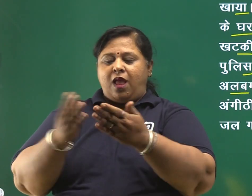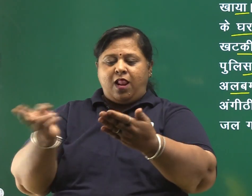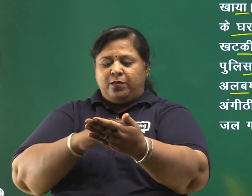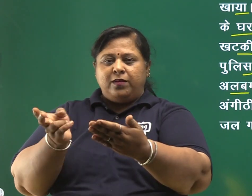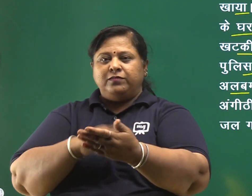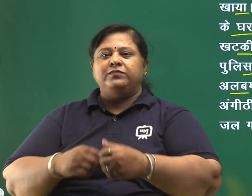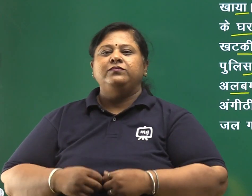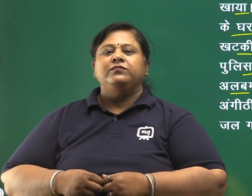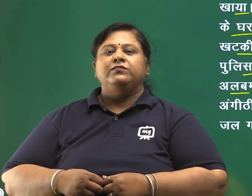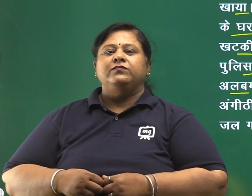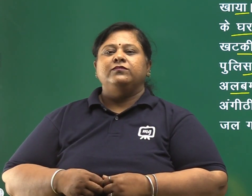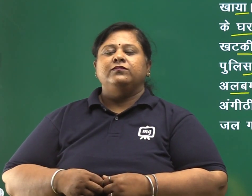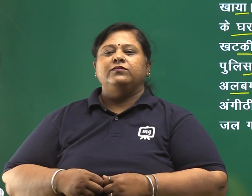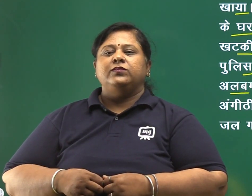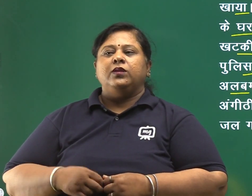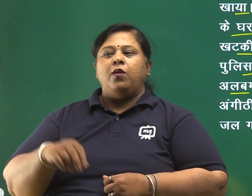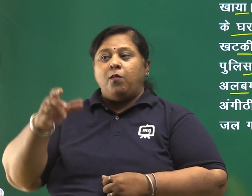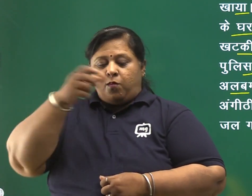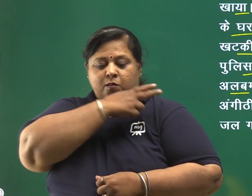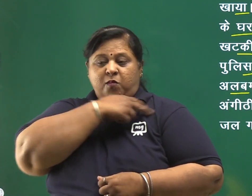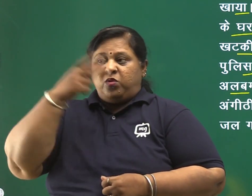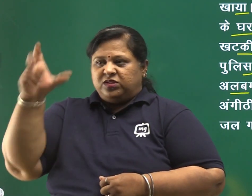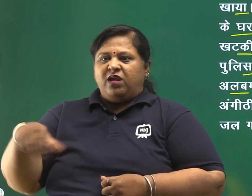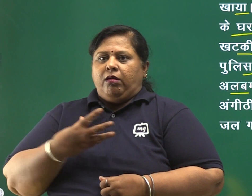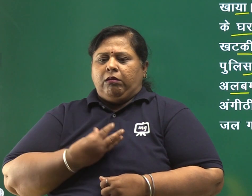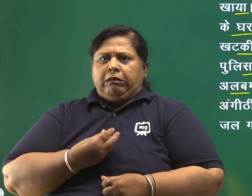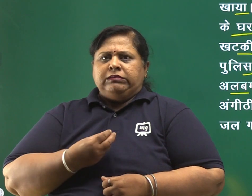एल्बम पुलिस के डर से